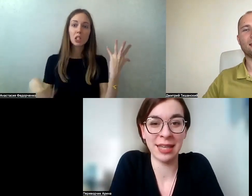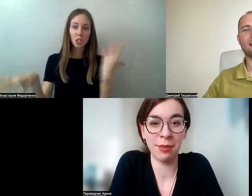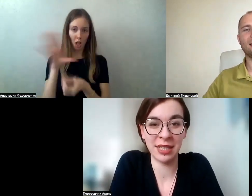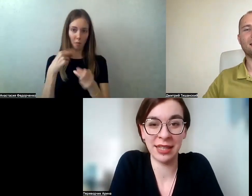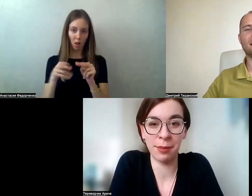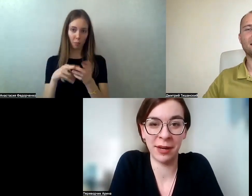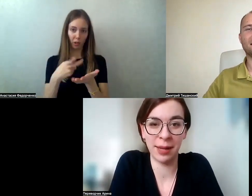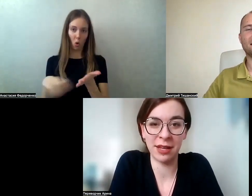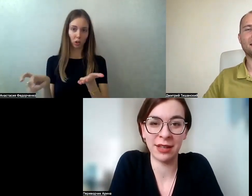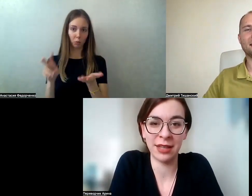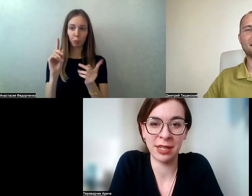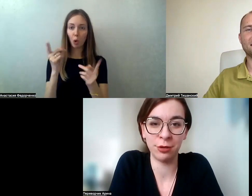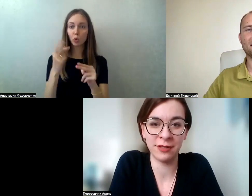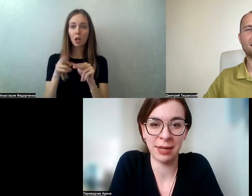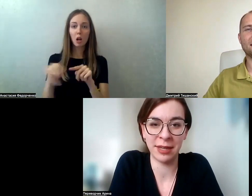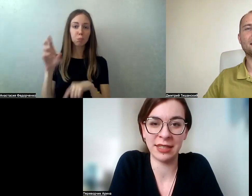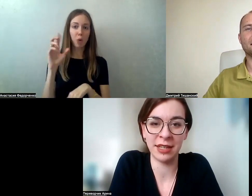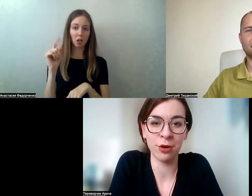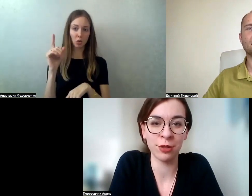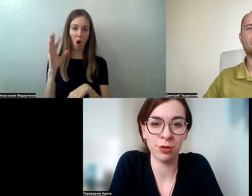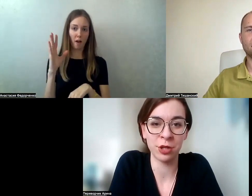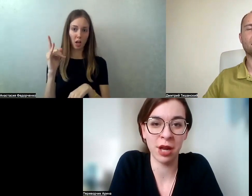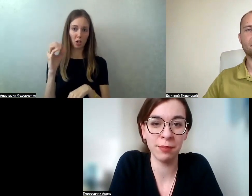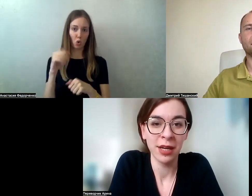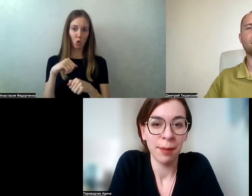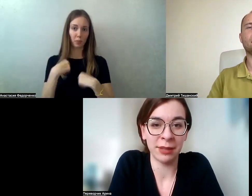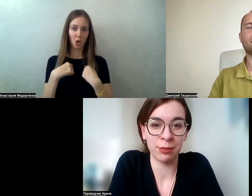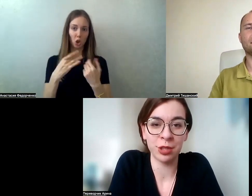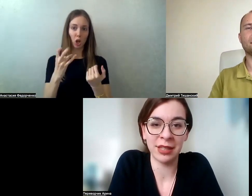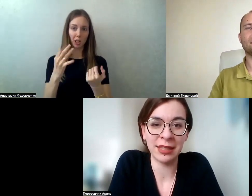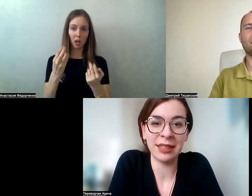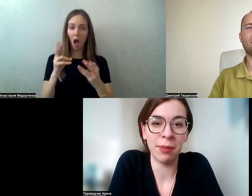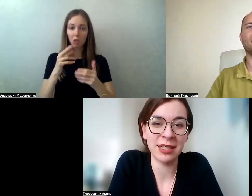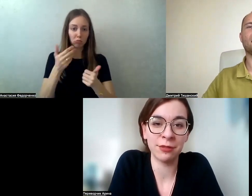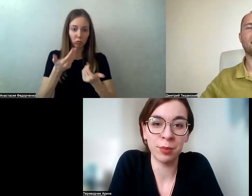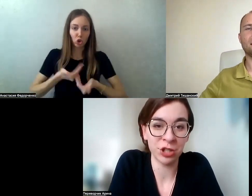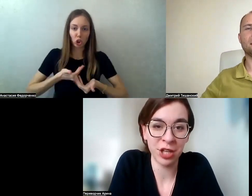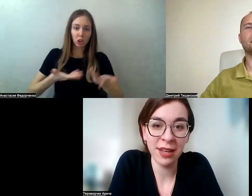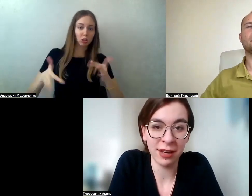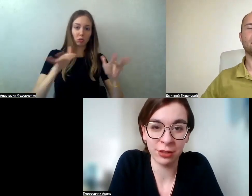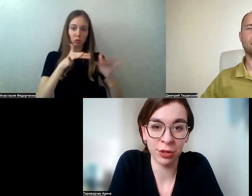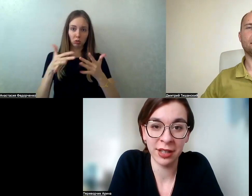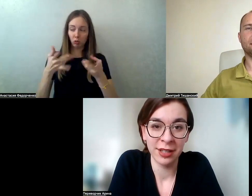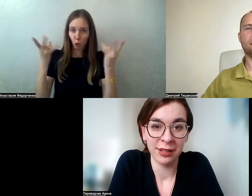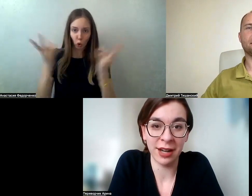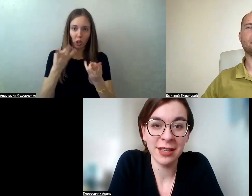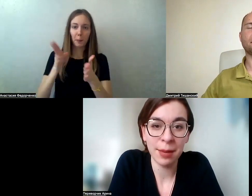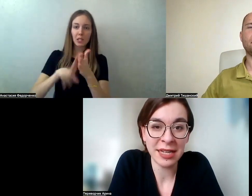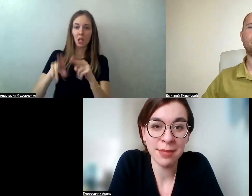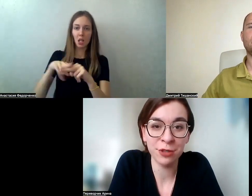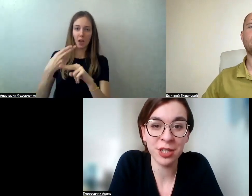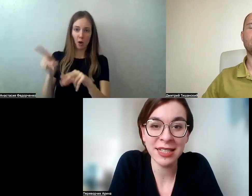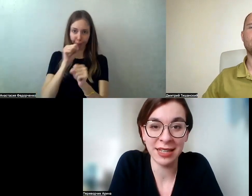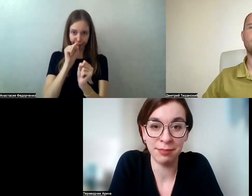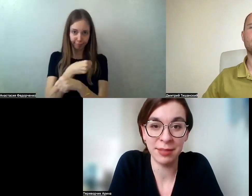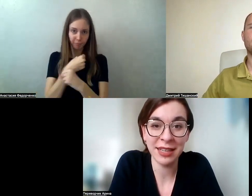Ну, на самом деле, я бы порекомендовала абсолютно всем пройти тренировки суперджамп, потому что это какие-то базовые упражнения, которые крайне